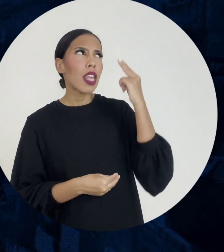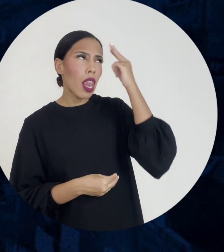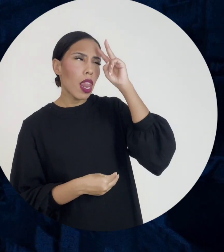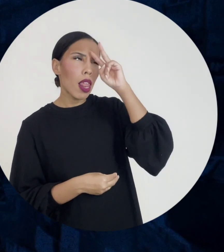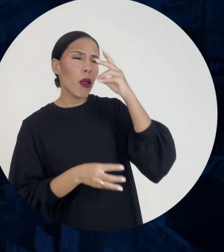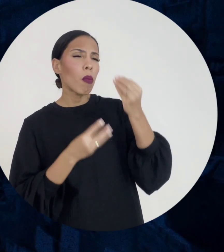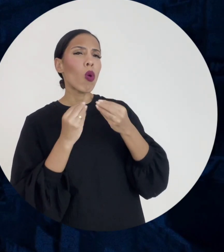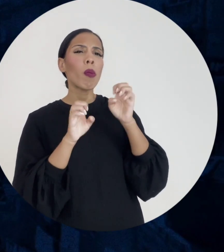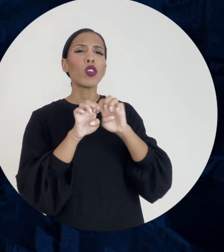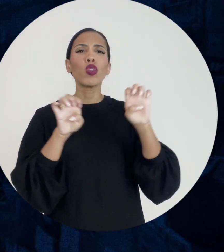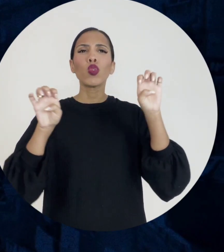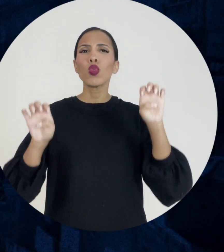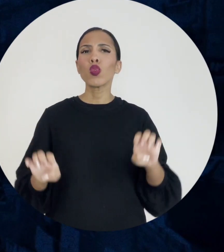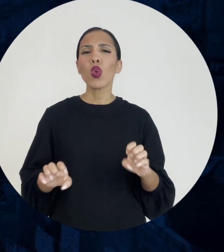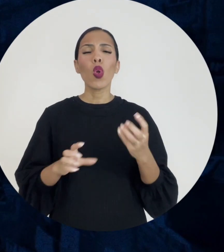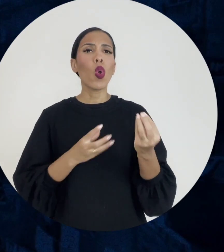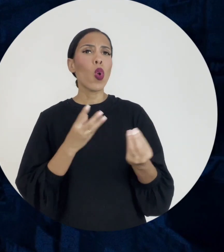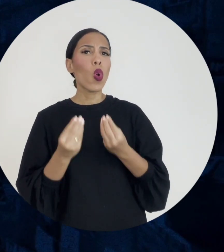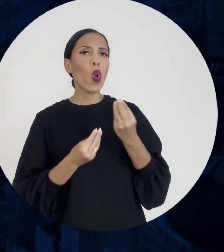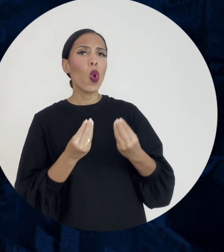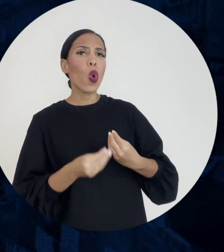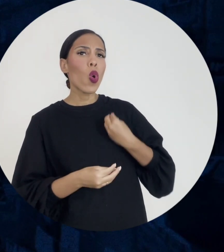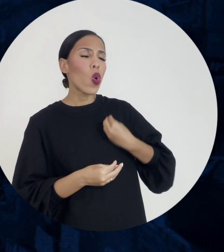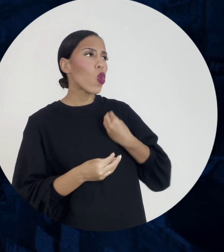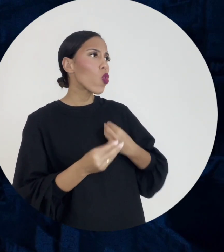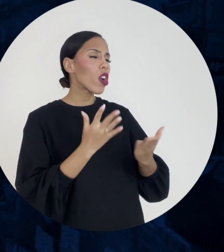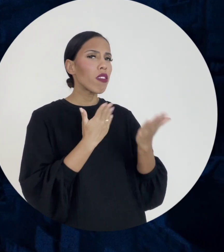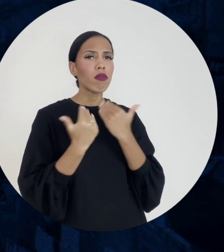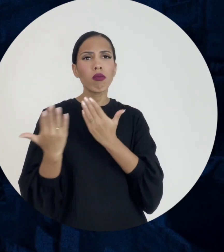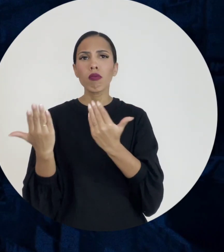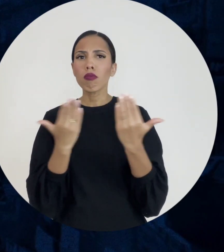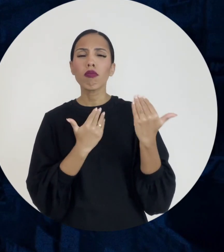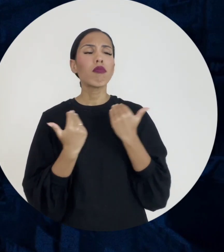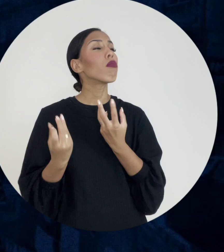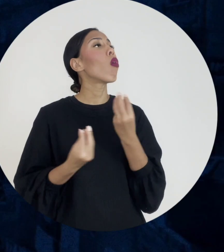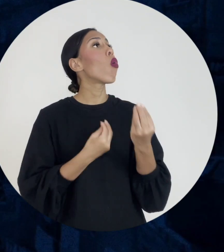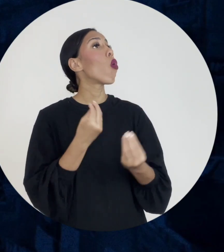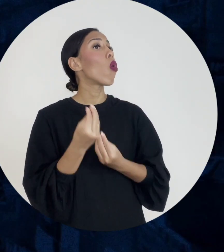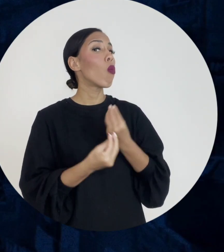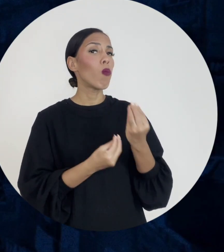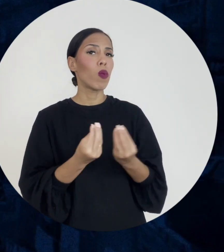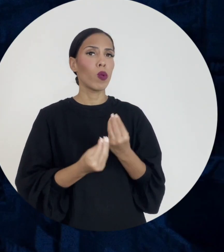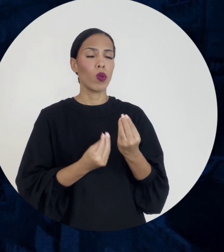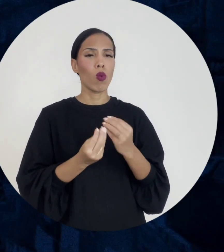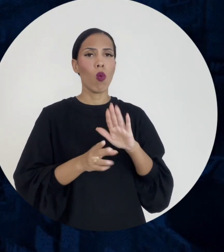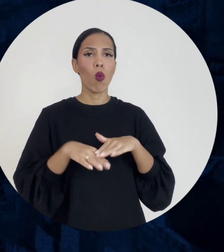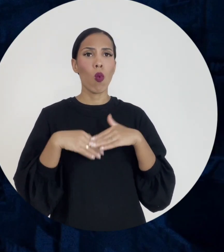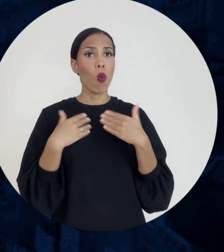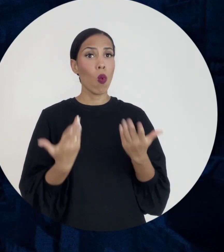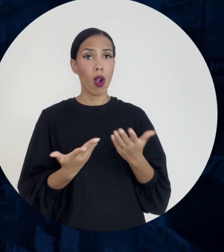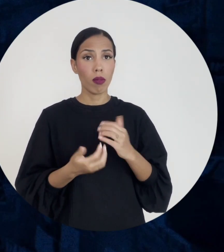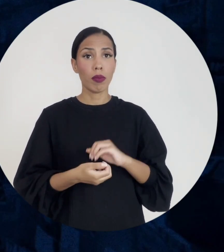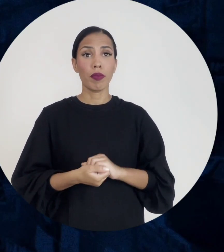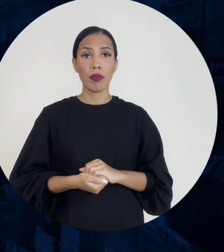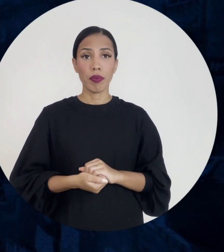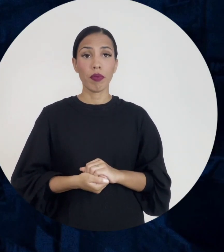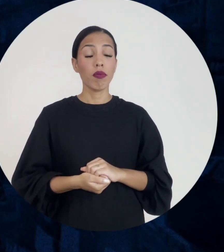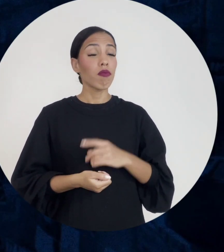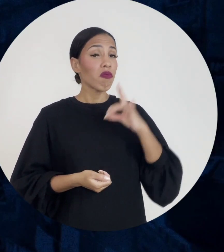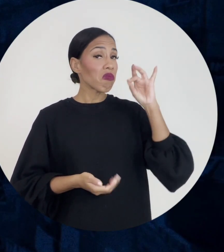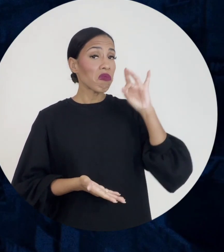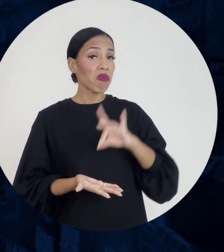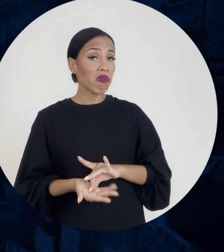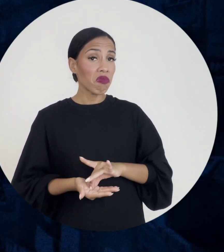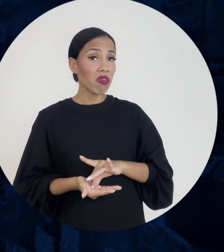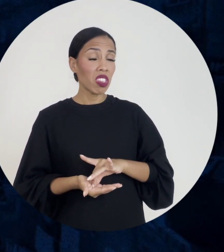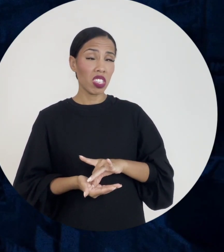assim, estrutural, tipo de vivência, de convivência, na verdade, Qual a sua impressão da Rocinha? Assim, na verdade, eu não